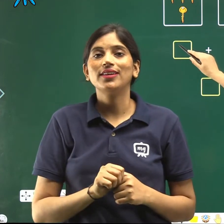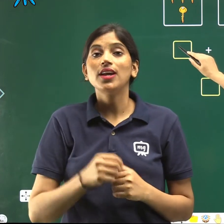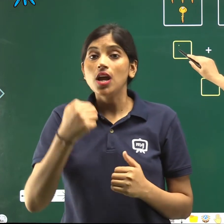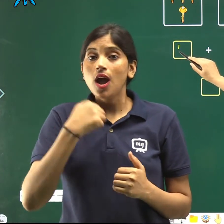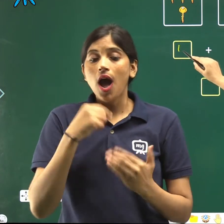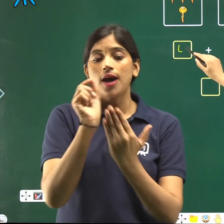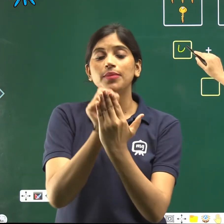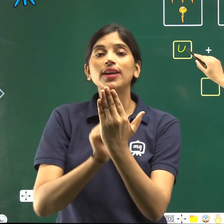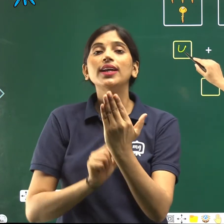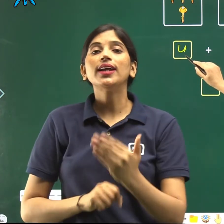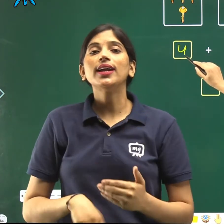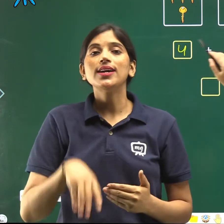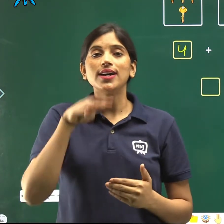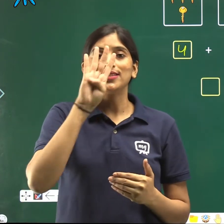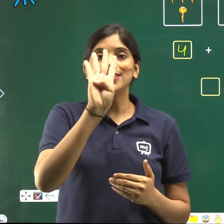हमने लिखे